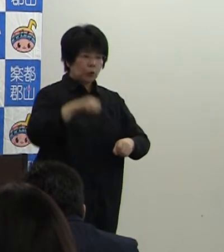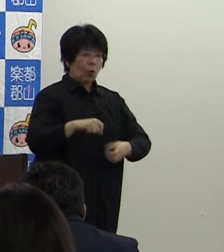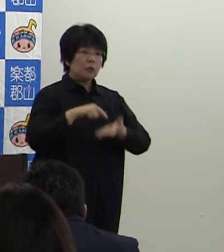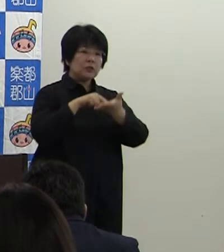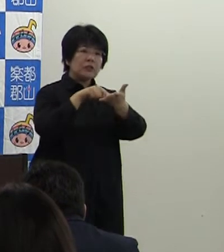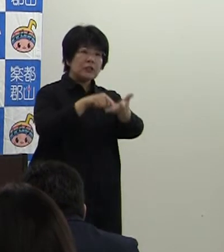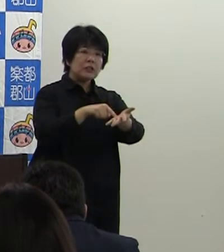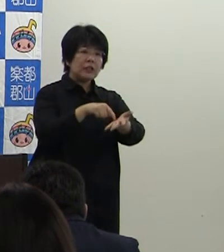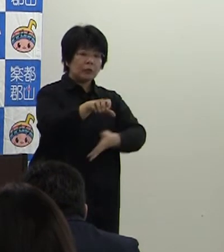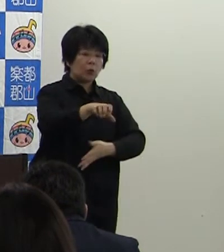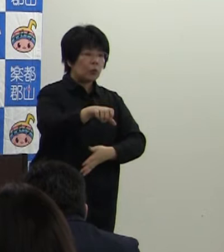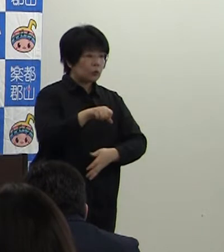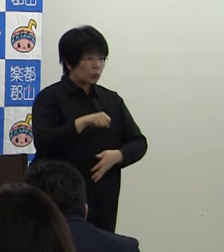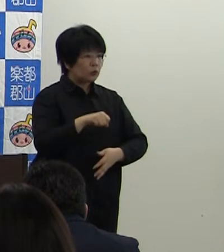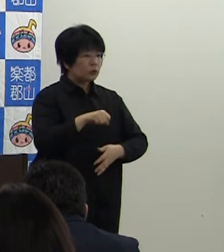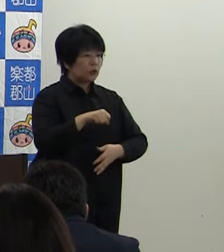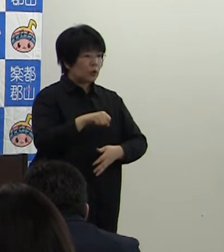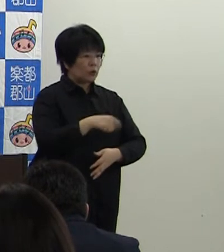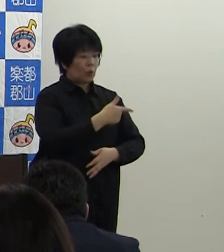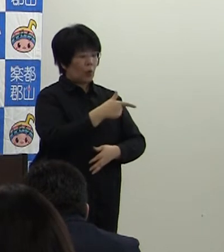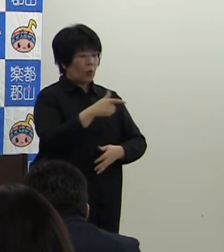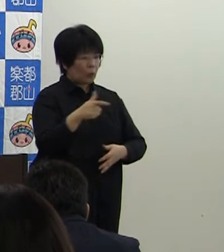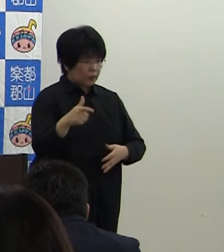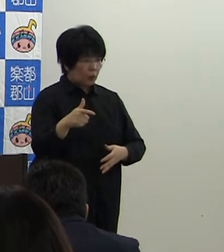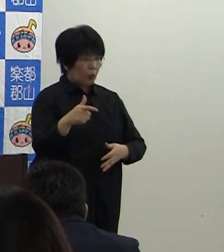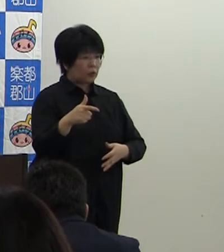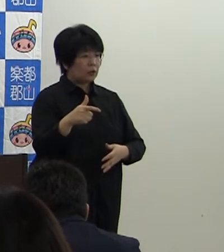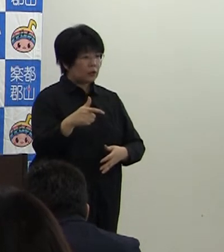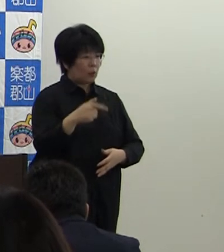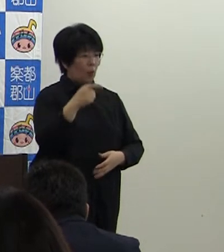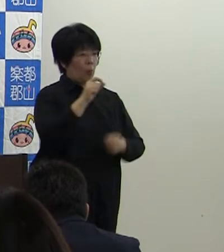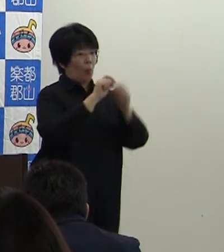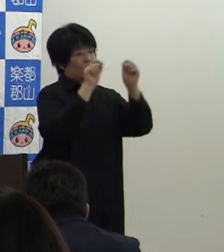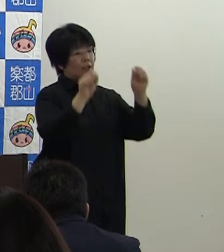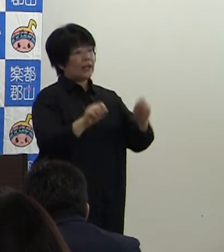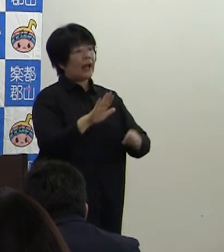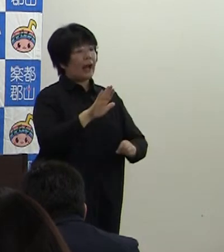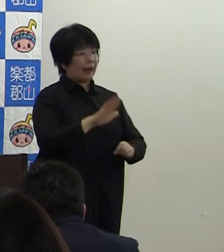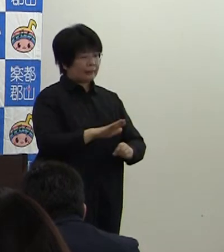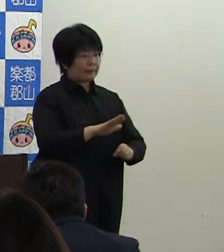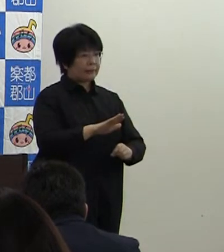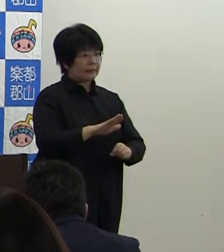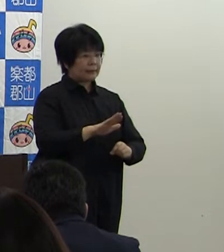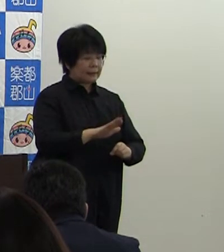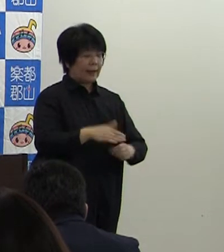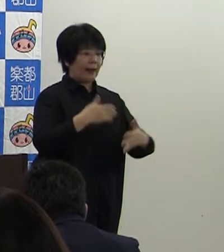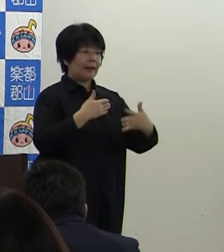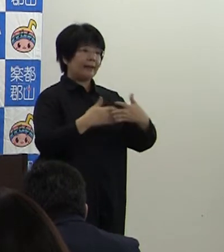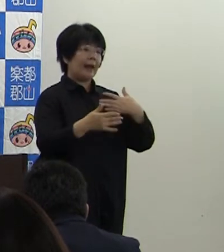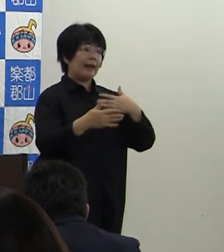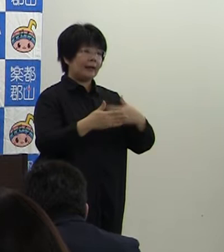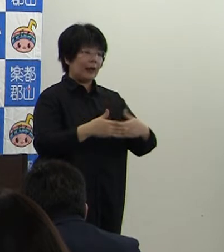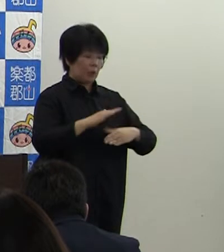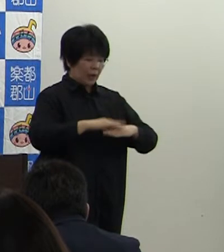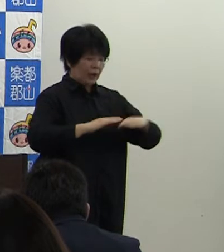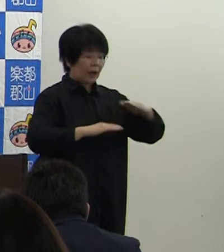ますので、そうした経験を踏まえるということは非常にこれから の日本 郡山もとより日本の産業振興に大き